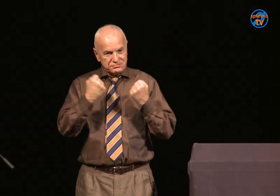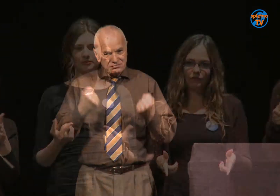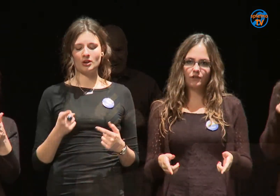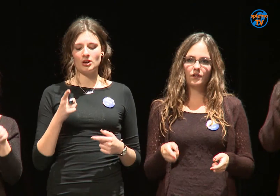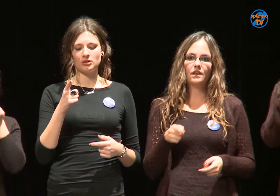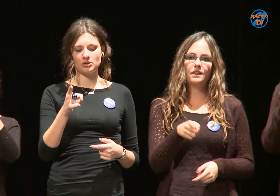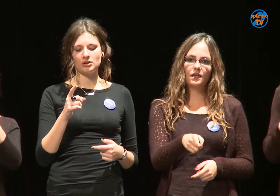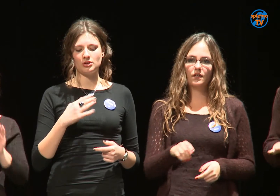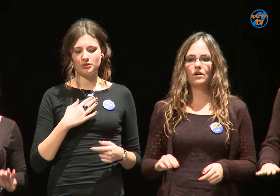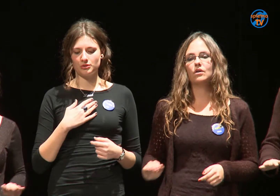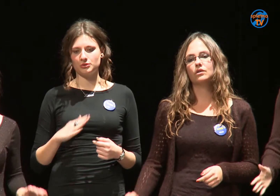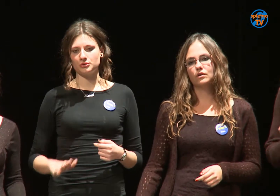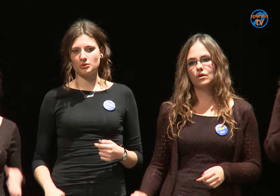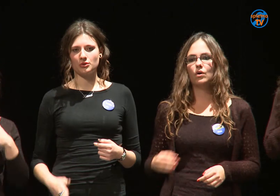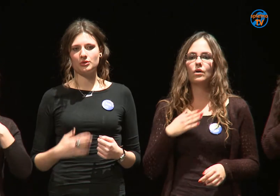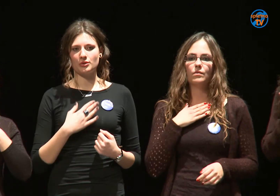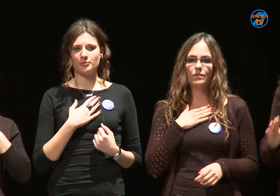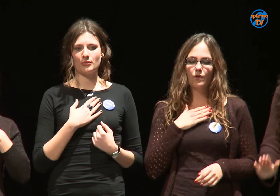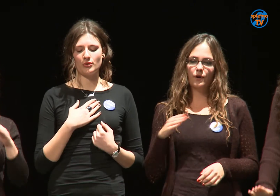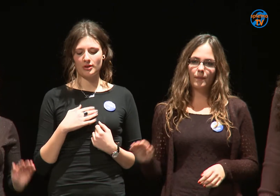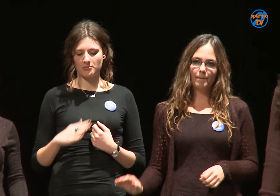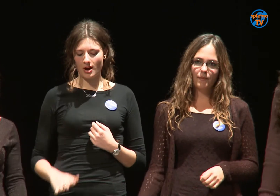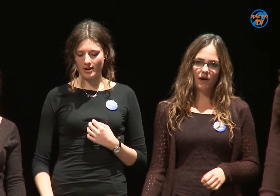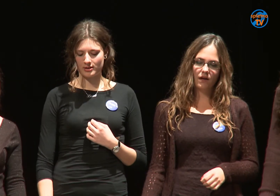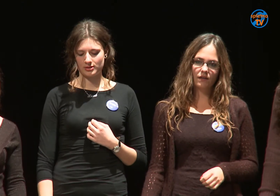videti film ogromno.